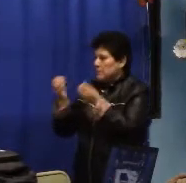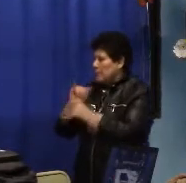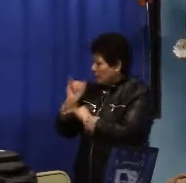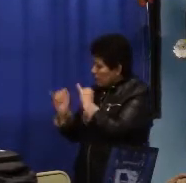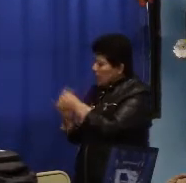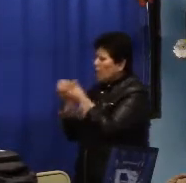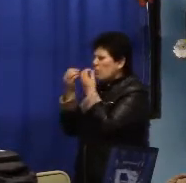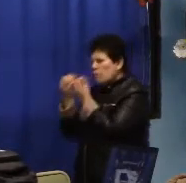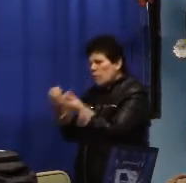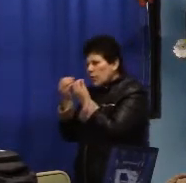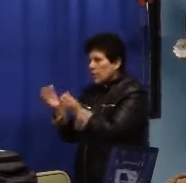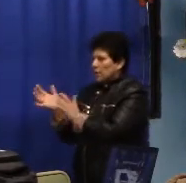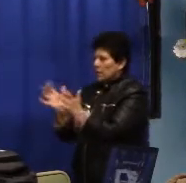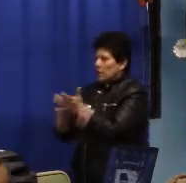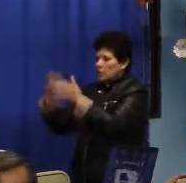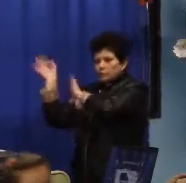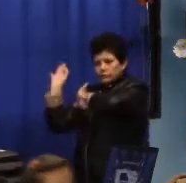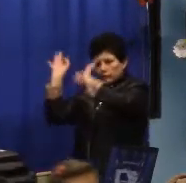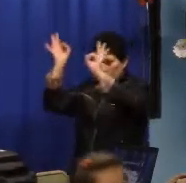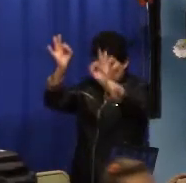A los chasqueados.